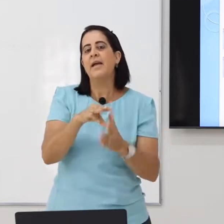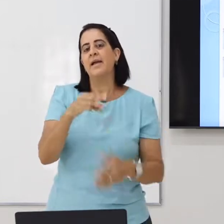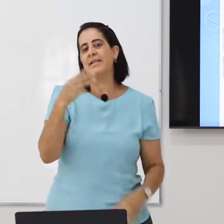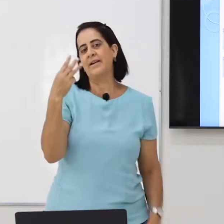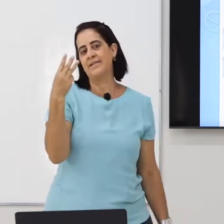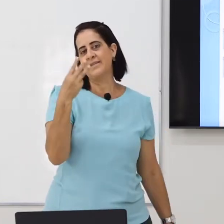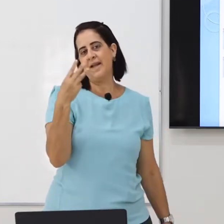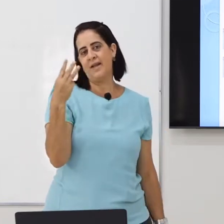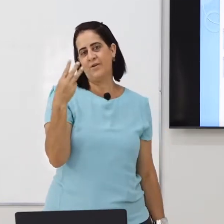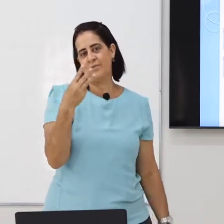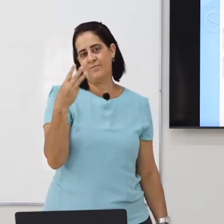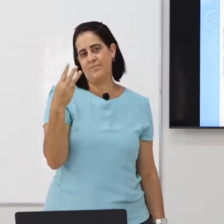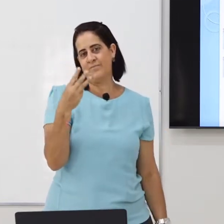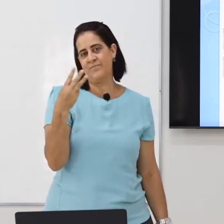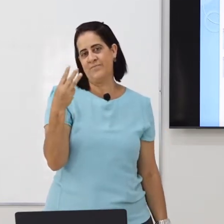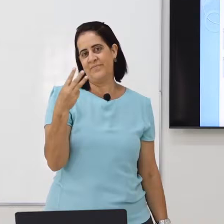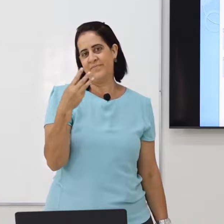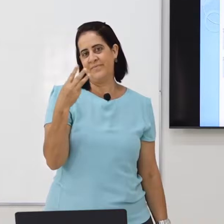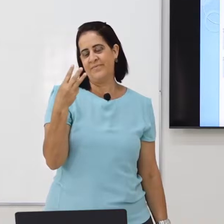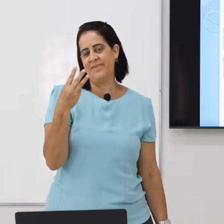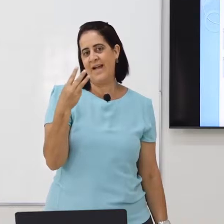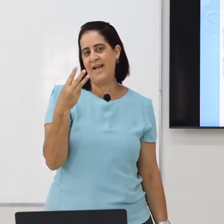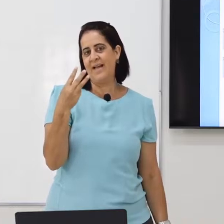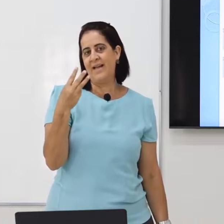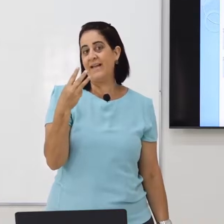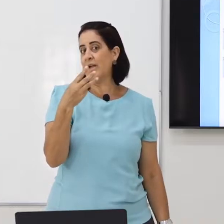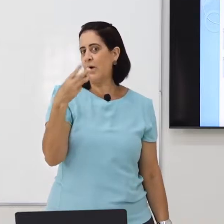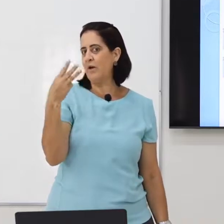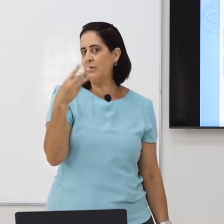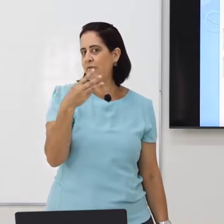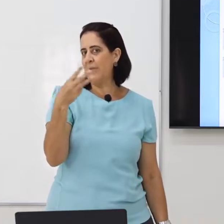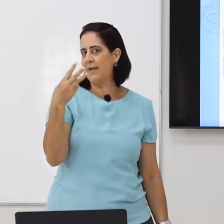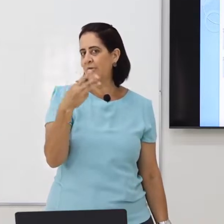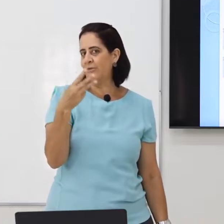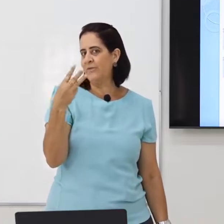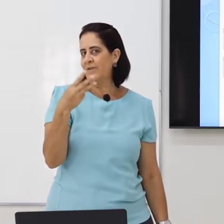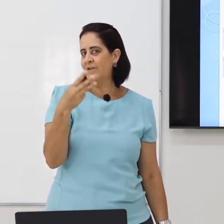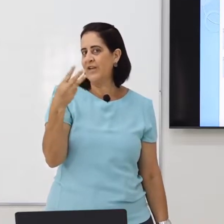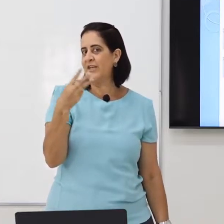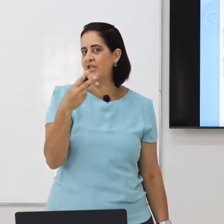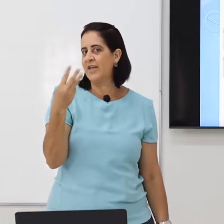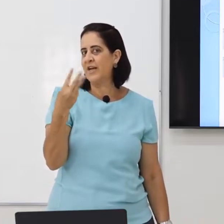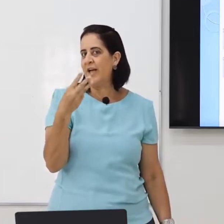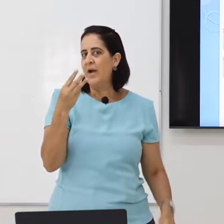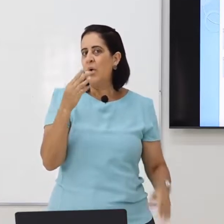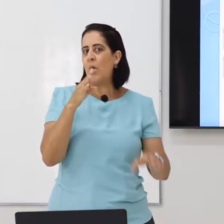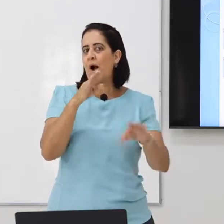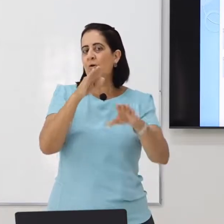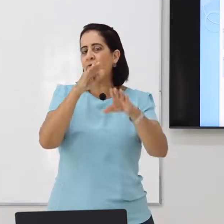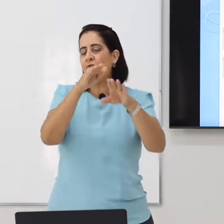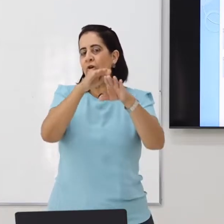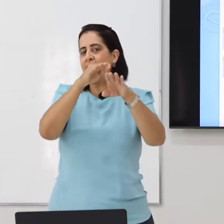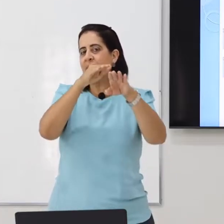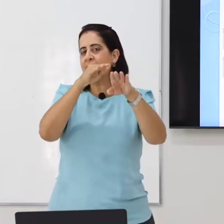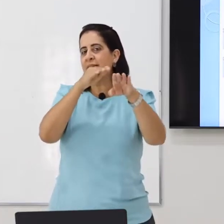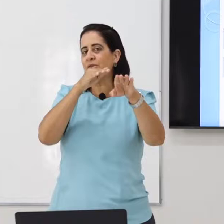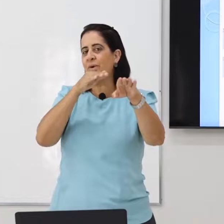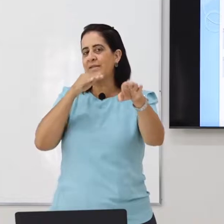em 3º, tá? Então, olha o movimento. Já indica qual foi a situação